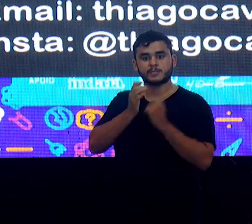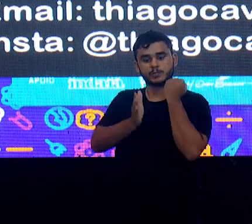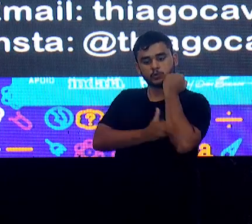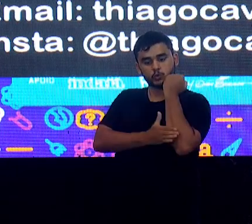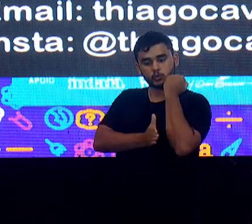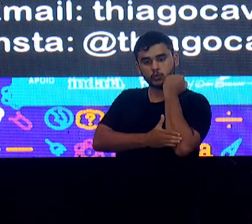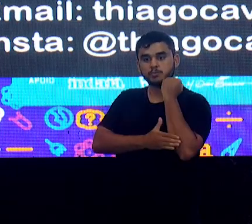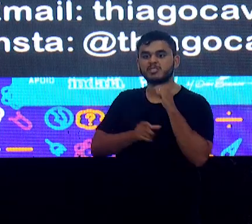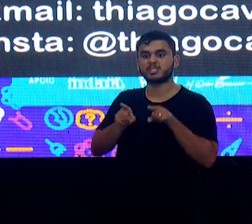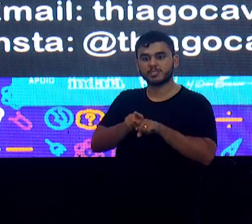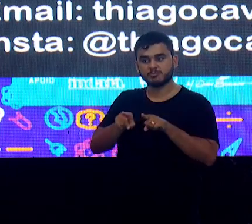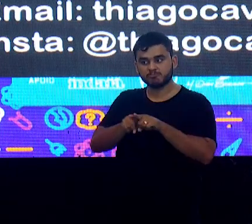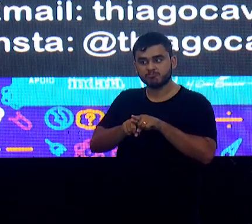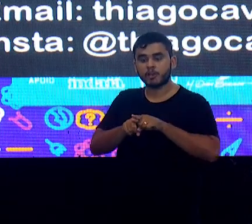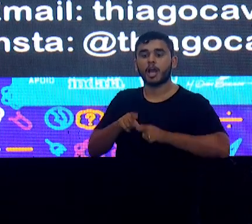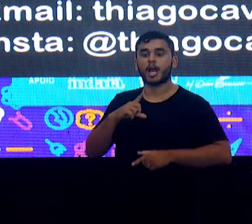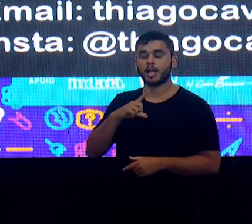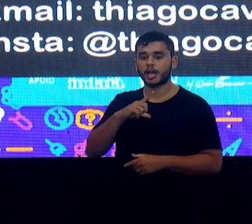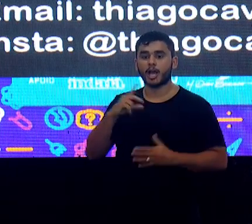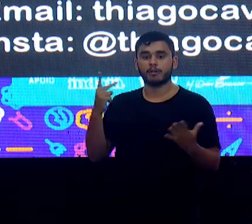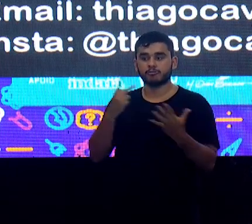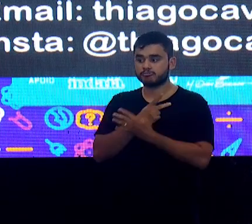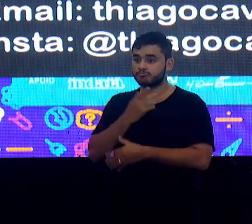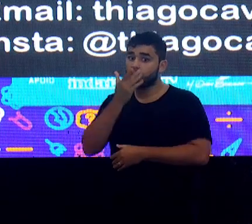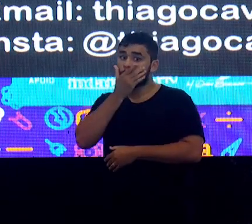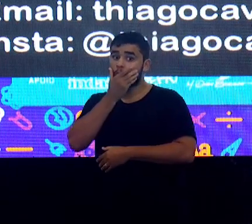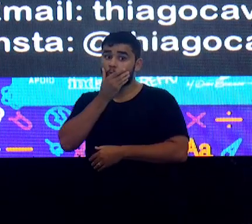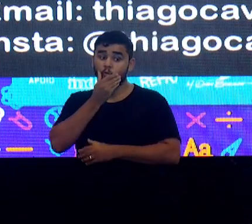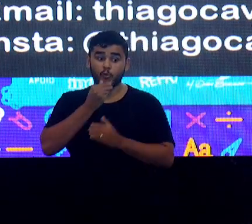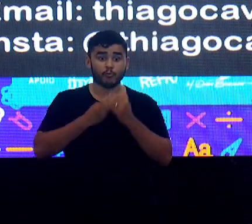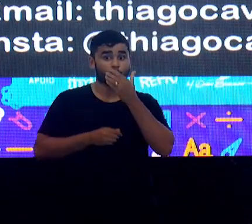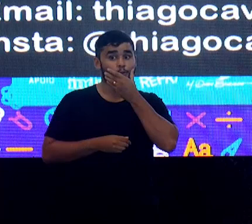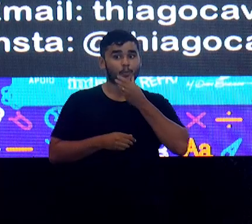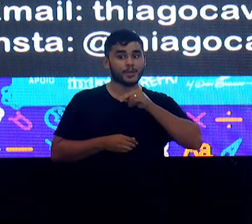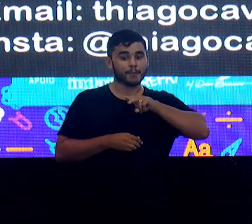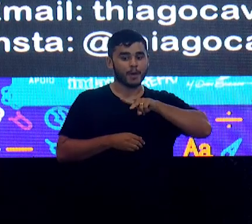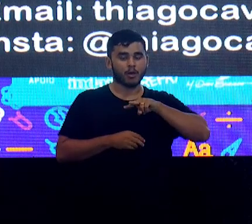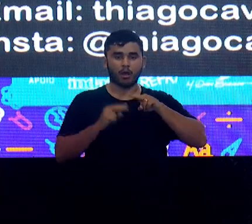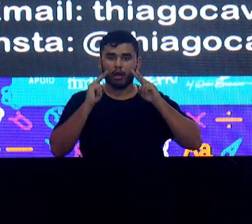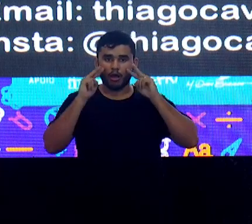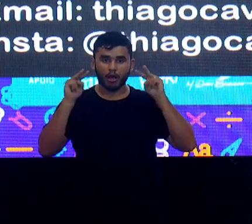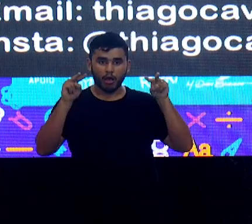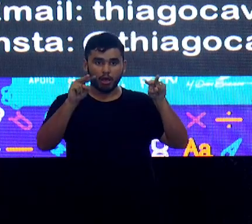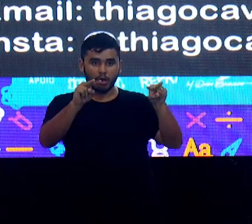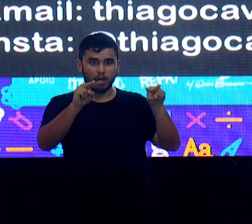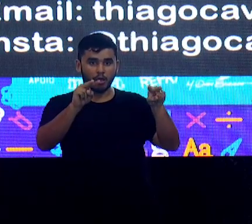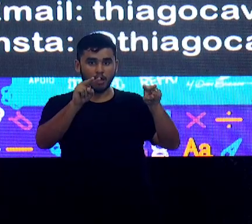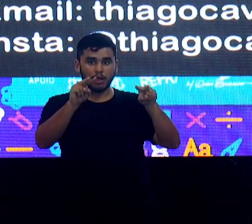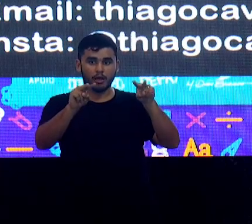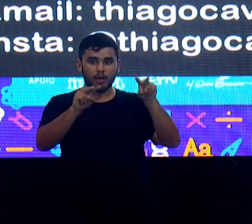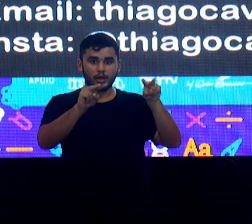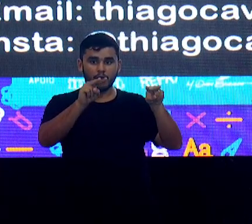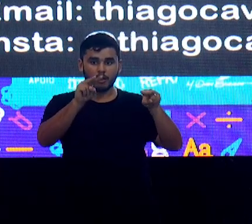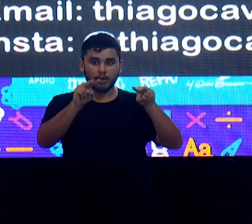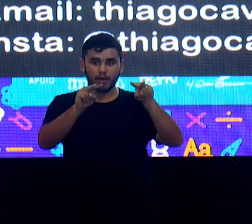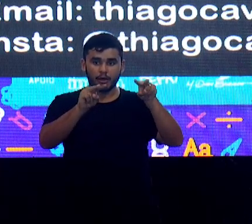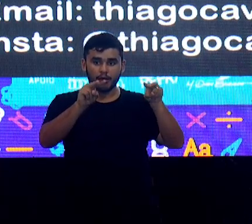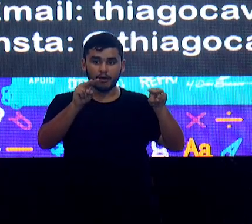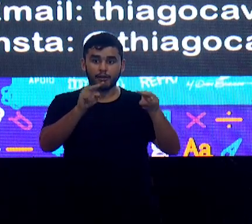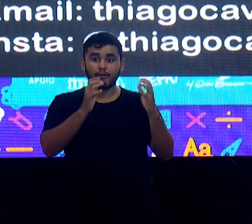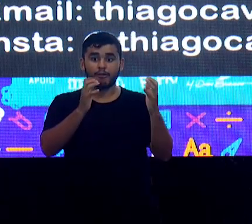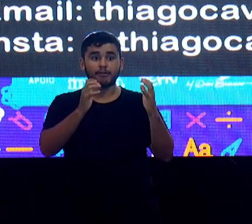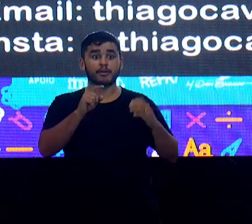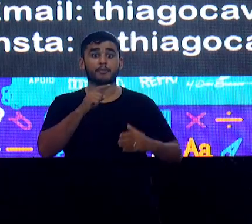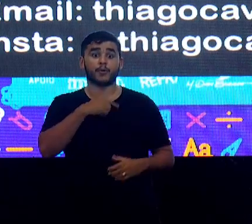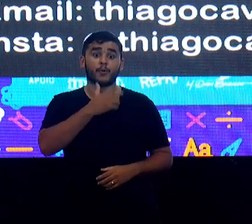Chegou uma menina muito bonita na região e os dois irmãos se apaixonaram por ela. Aí um casa com ela, mas ela gostava